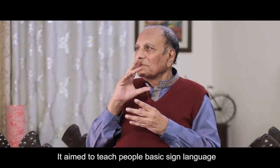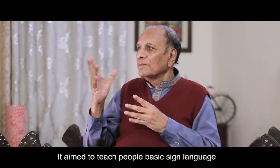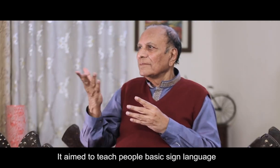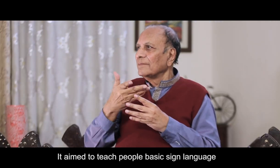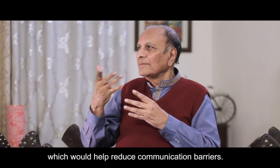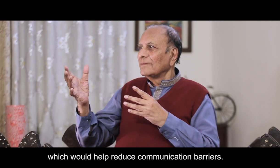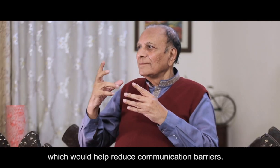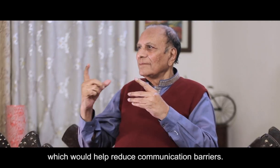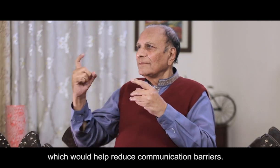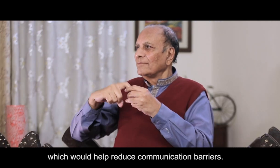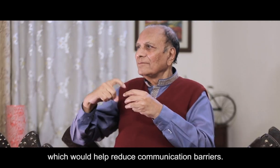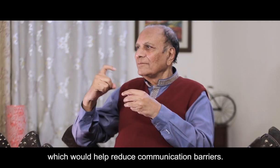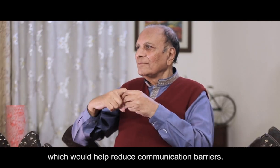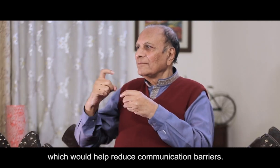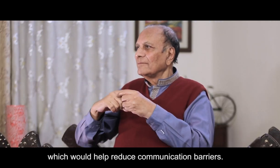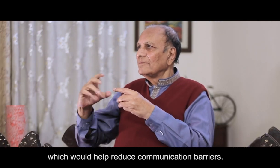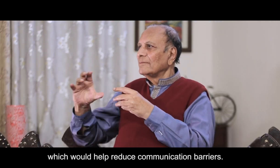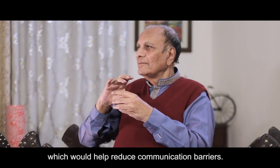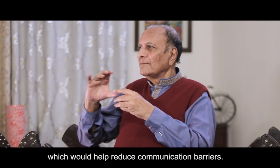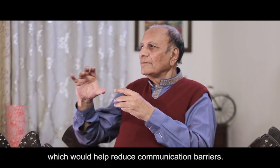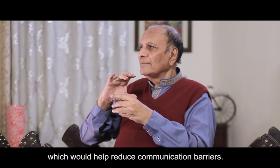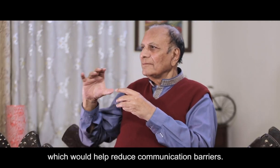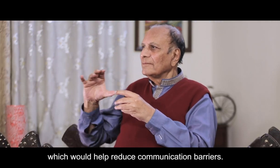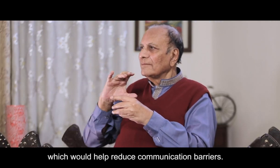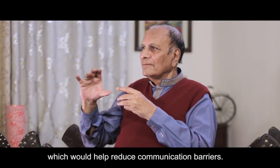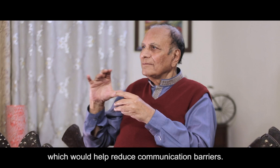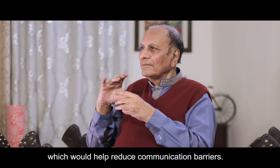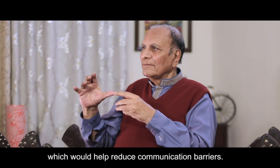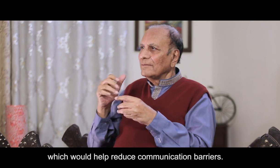तफसीलात दी ताकि कम्युनिकेशन बैरियर ख़त्म हो।